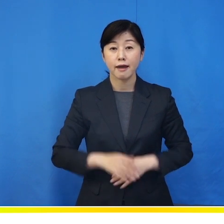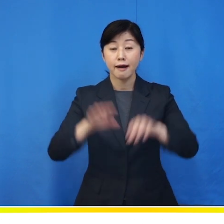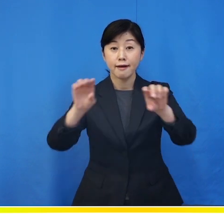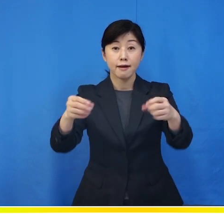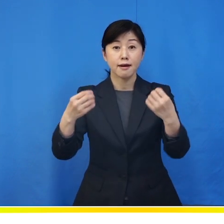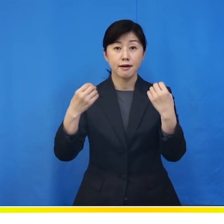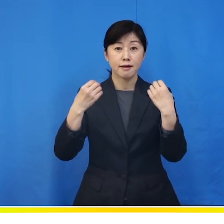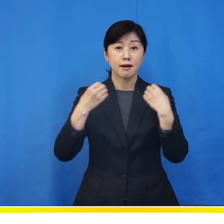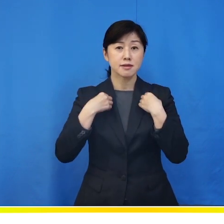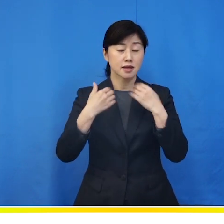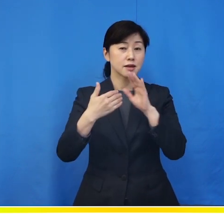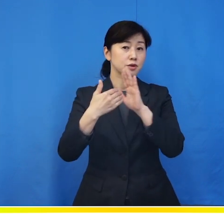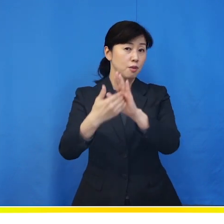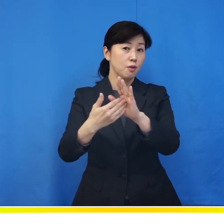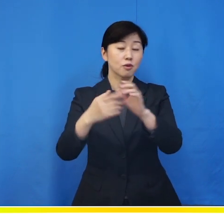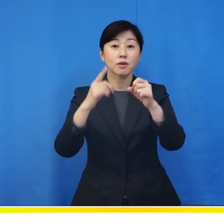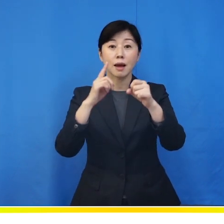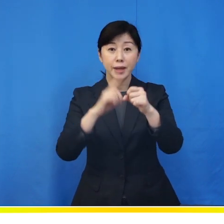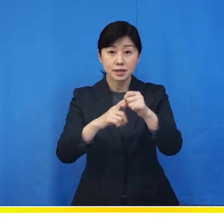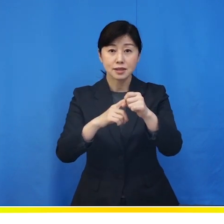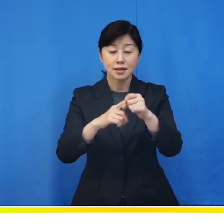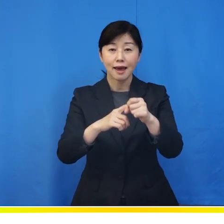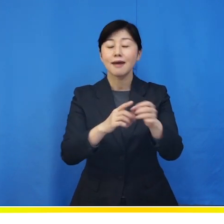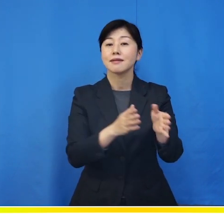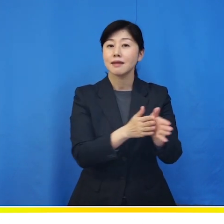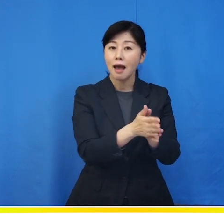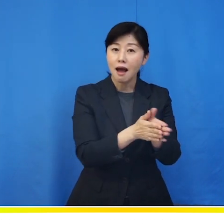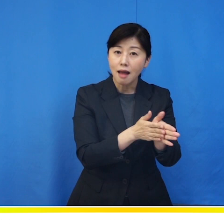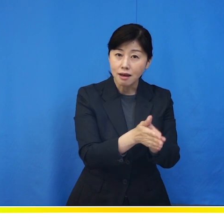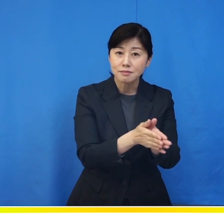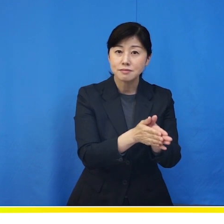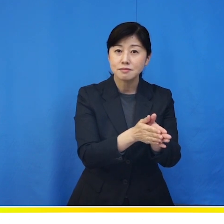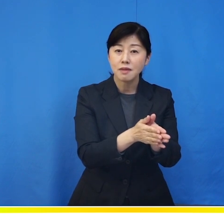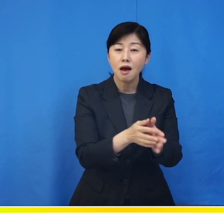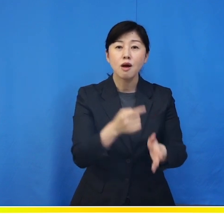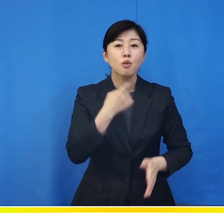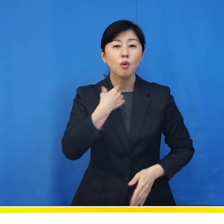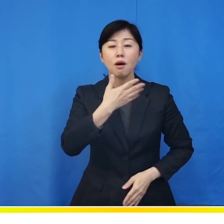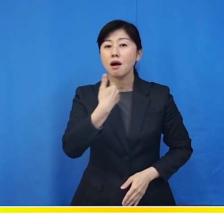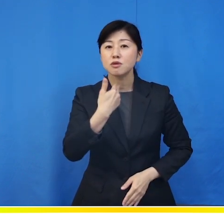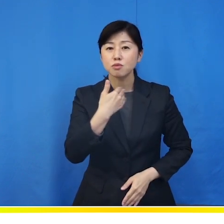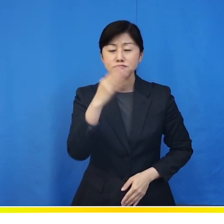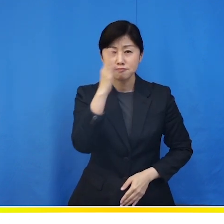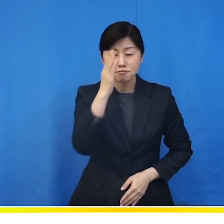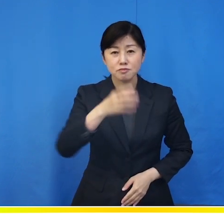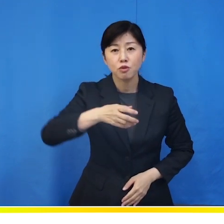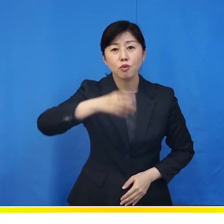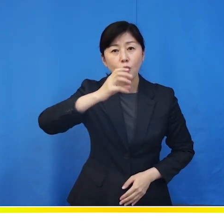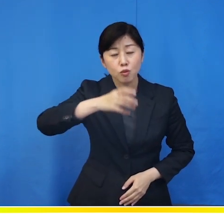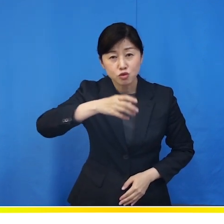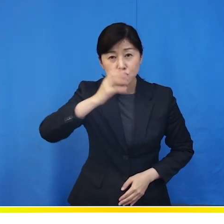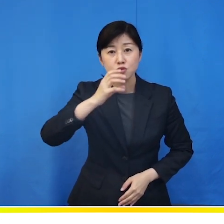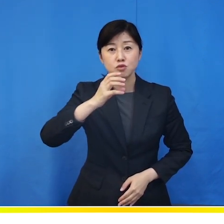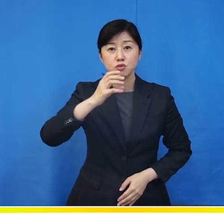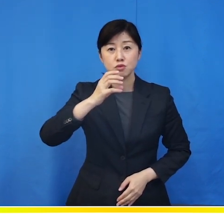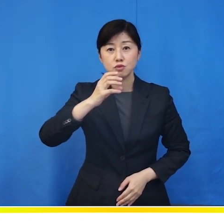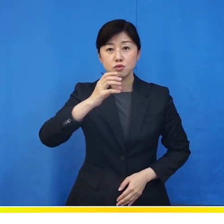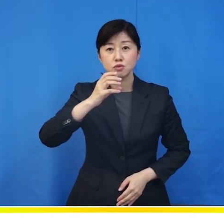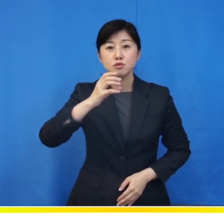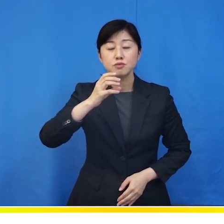感染予防対策として手洗いのどを乾燥から守ること